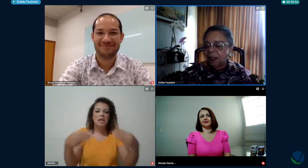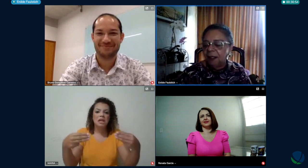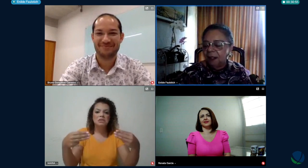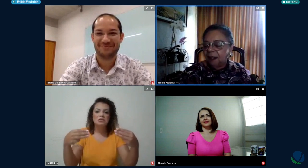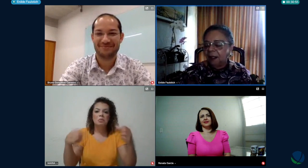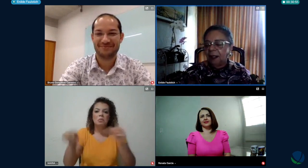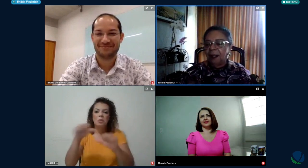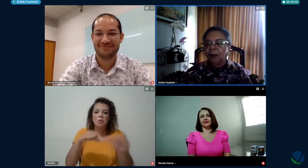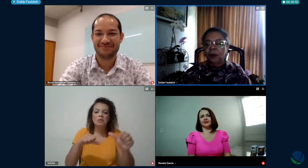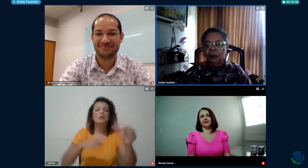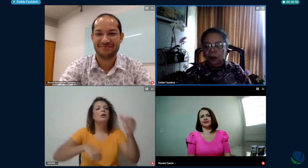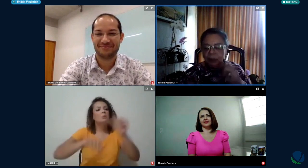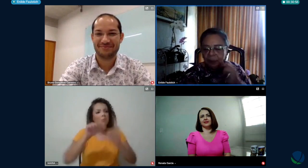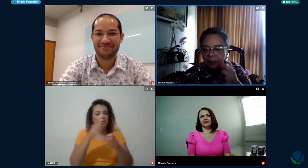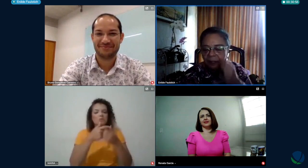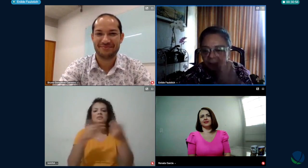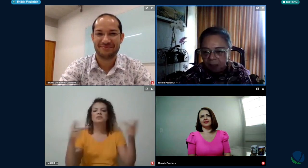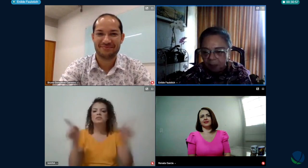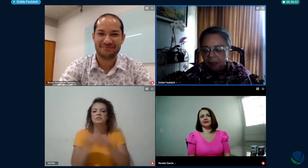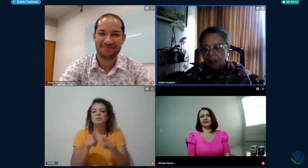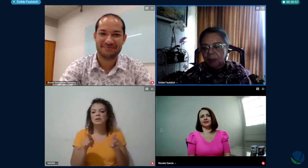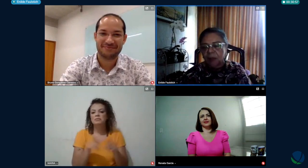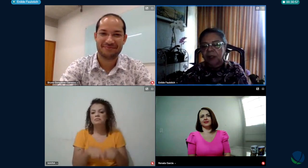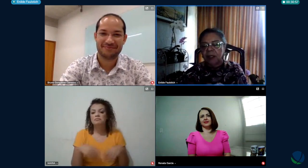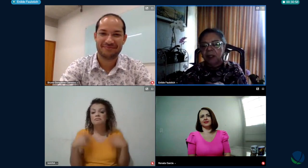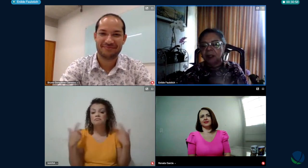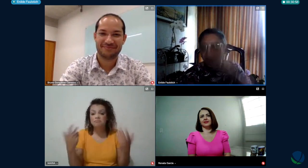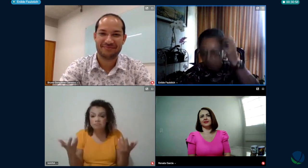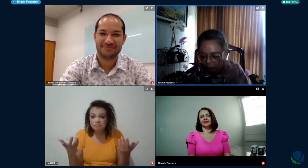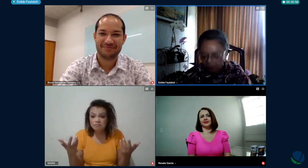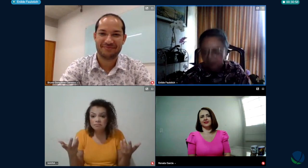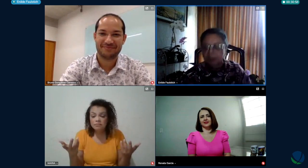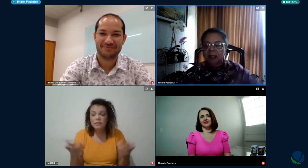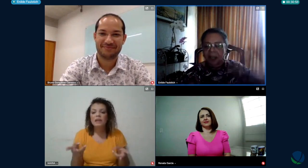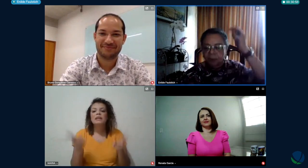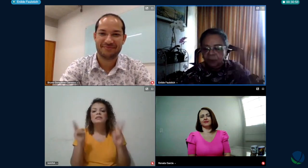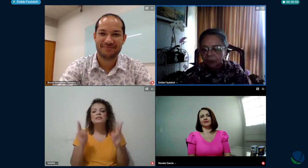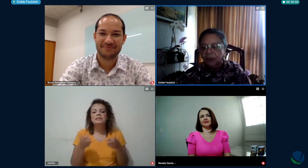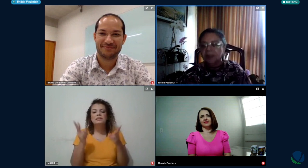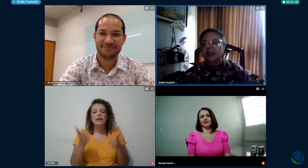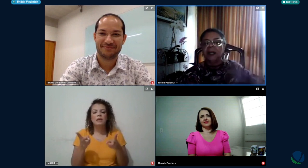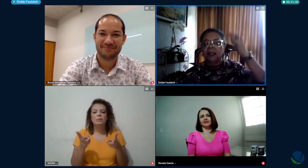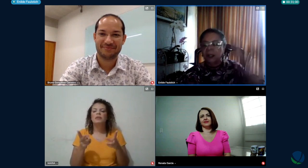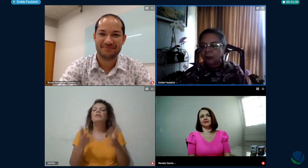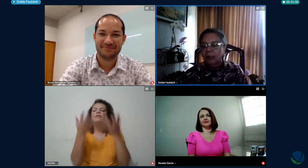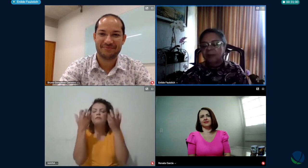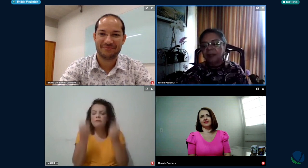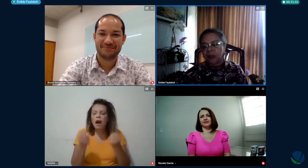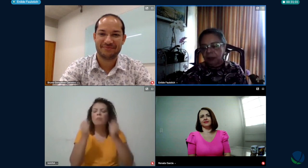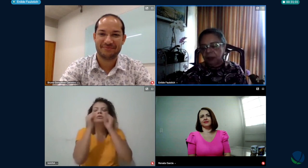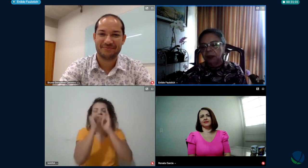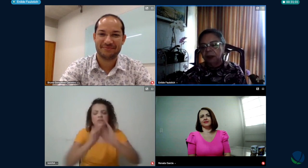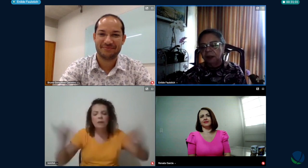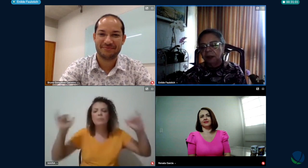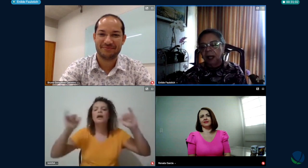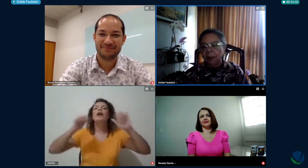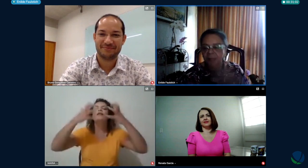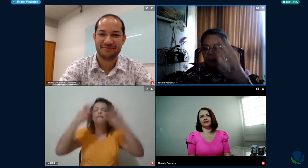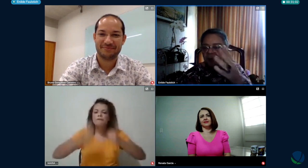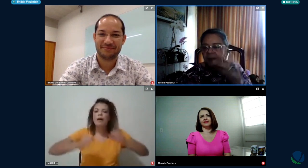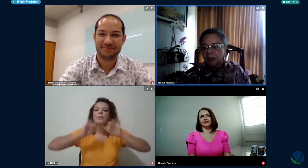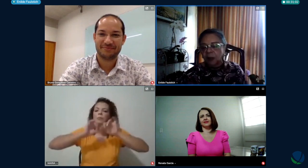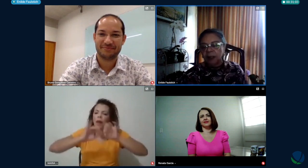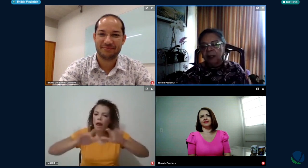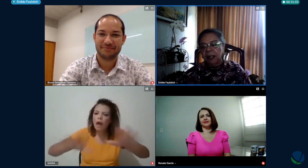assim, nós temos que dizer sempre isso que você disse. Vamos disseminar, vamos fazer, vamos levar adiante. A